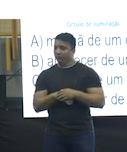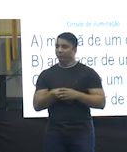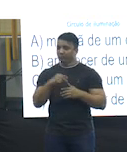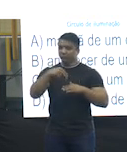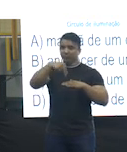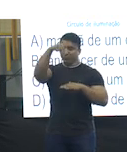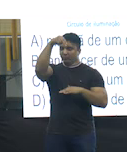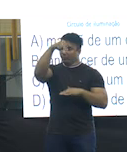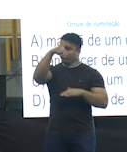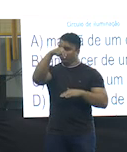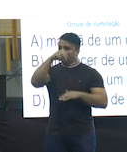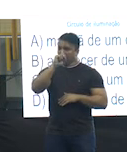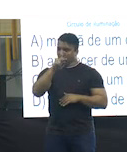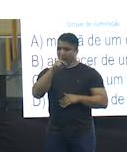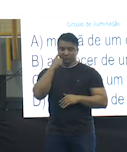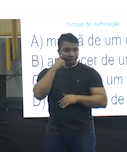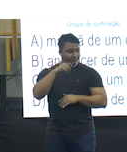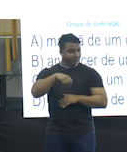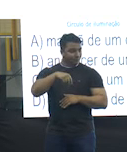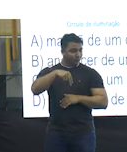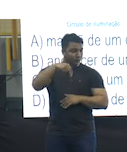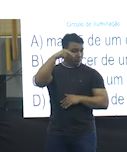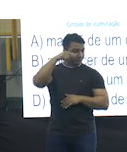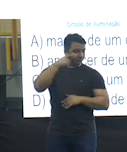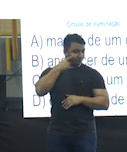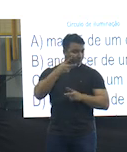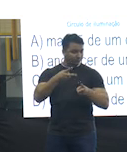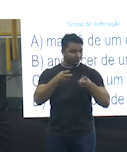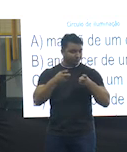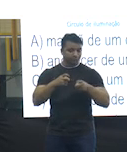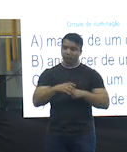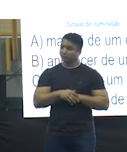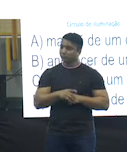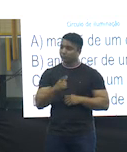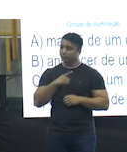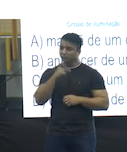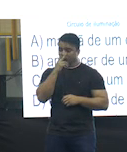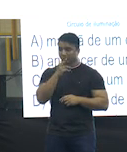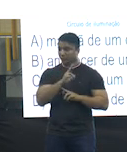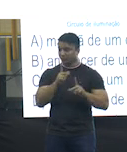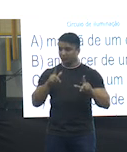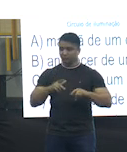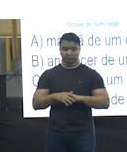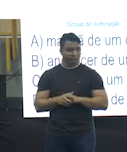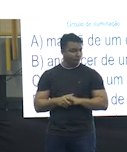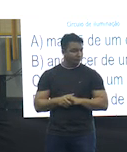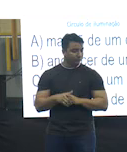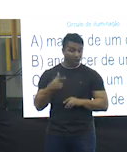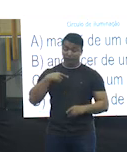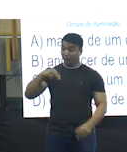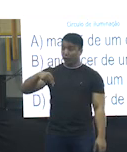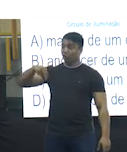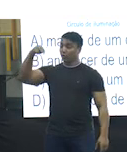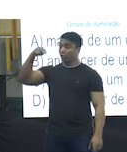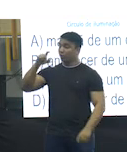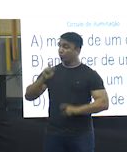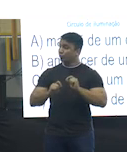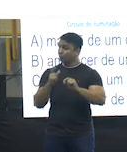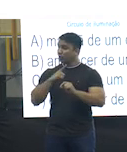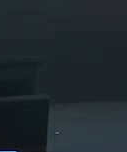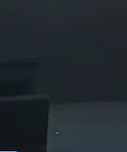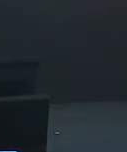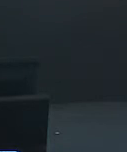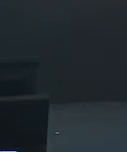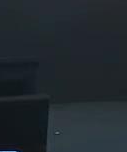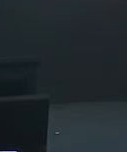O norte, né? Dá para perceber aí flagrantemente a desigualdade. O hemisfério norte está sendo